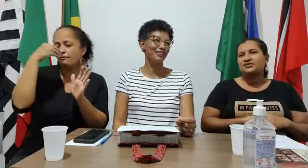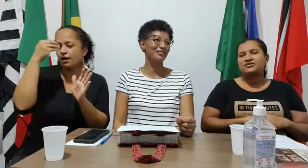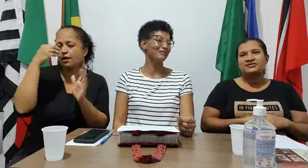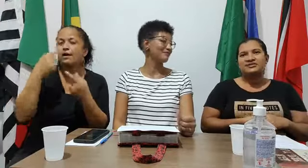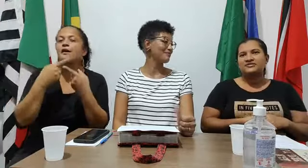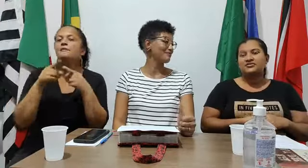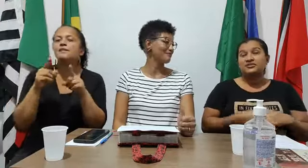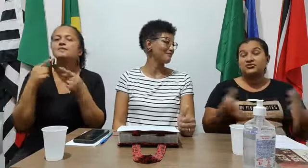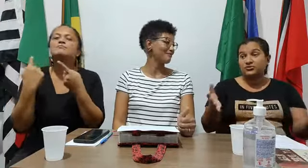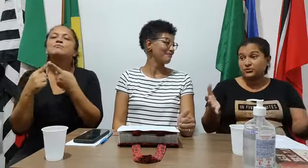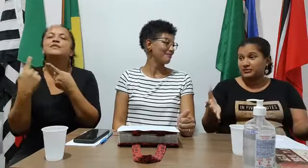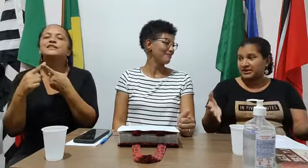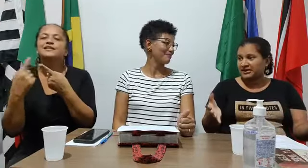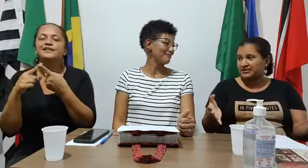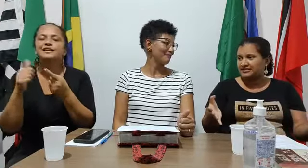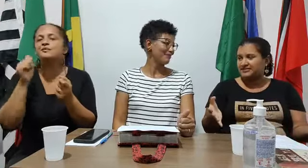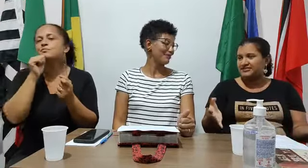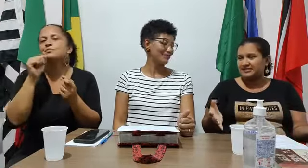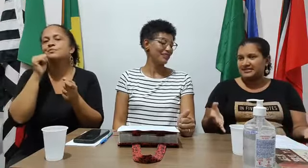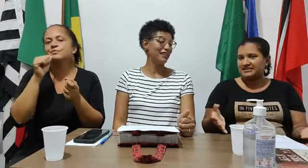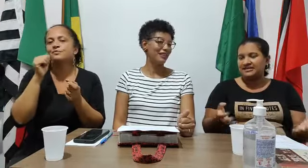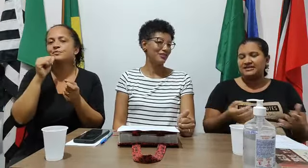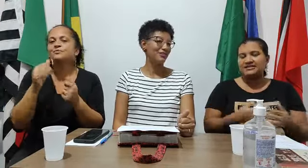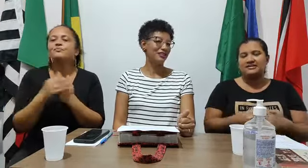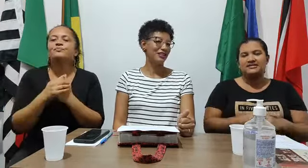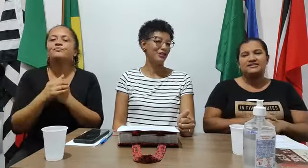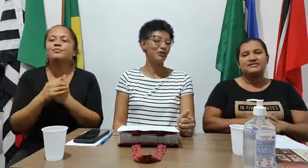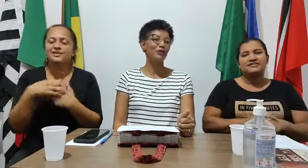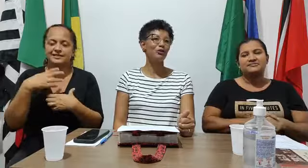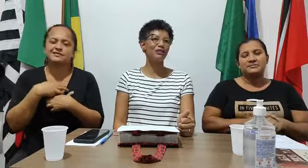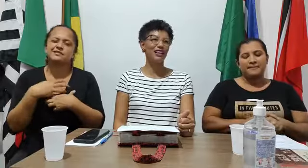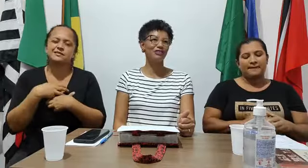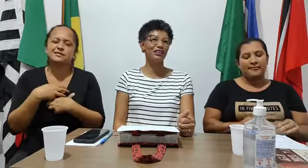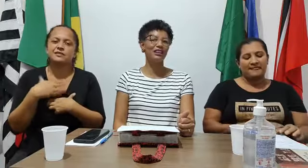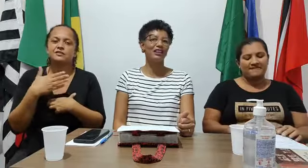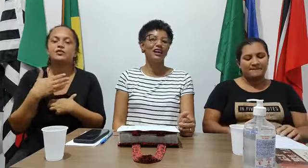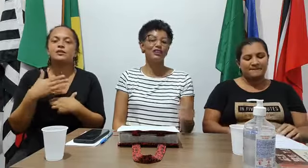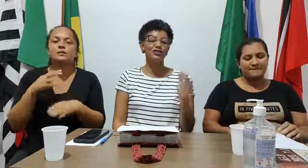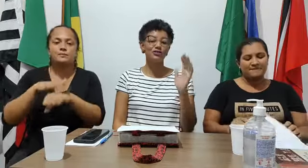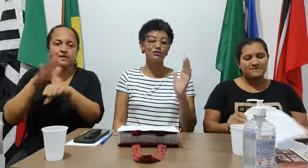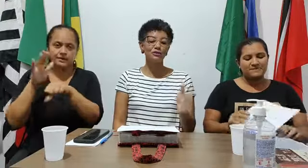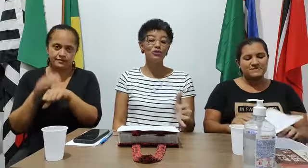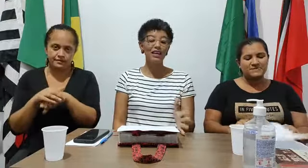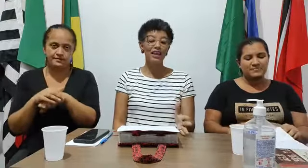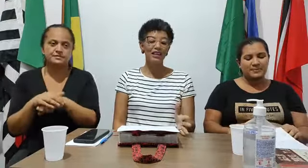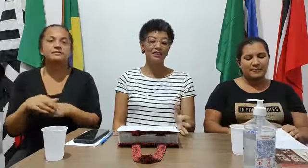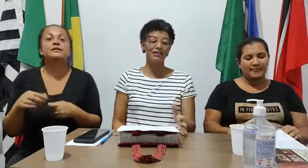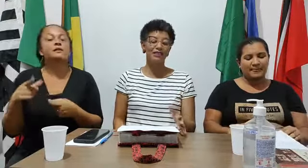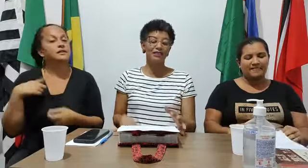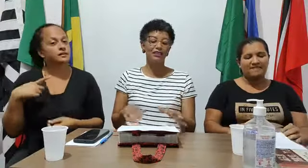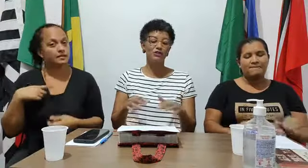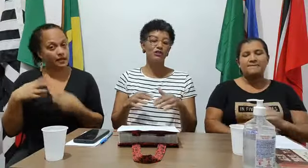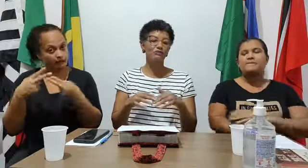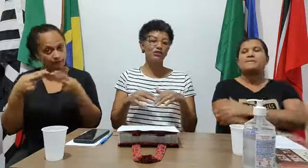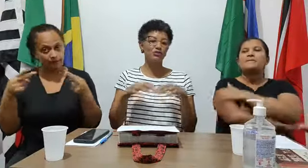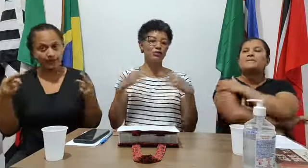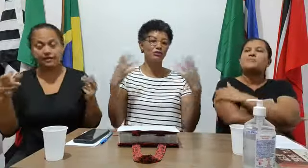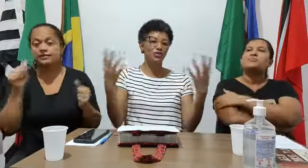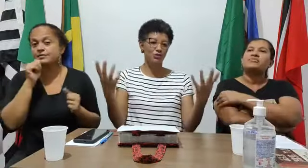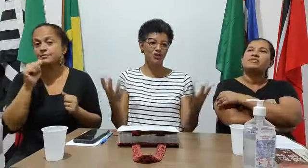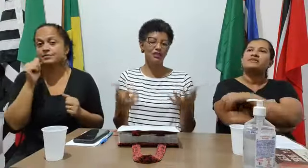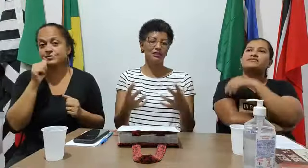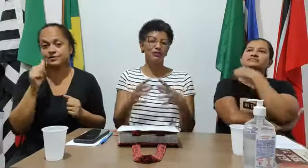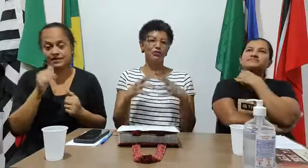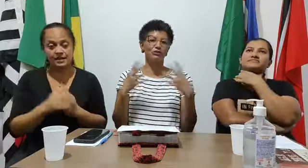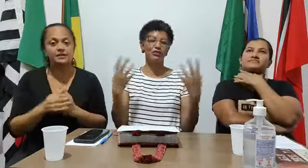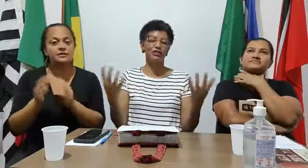a gente não tem estrutura para nada, né, Zé? É verdade. Pelo contrário, né? A gente vê mulheres, não somente no